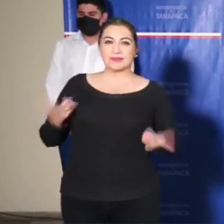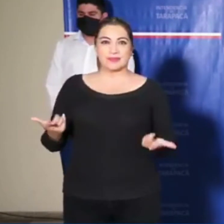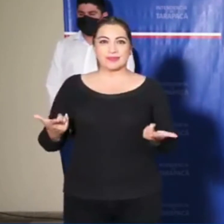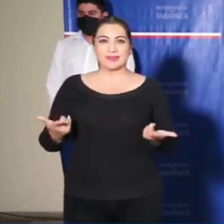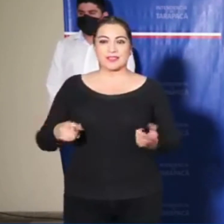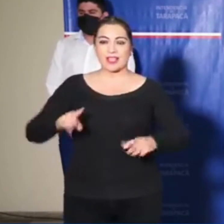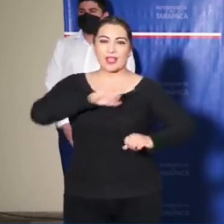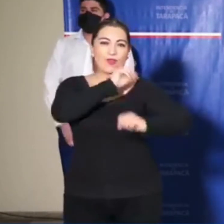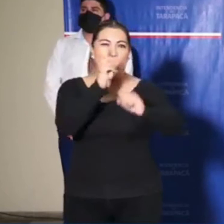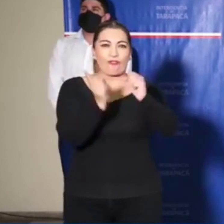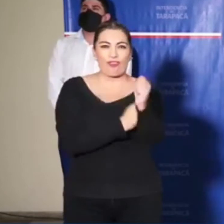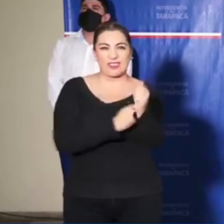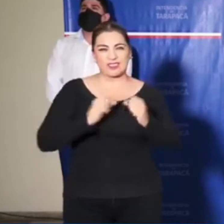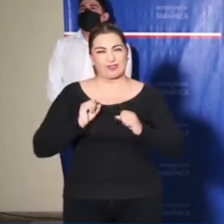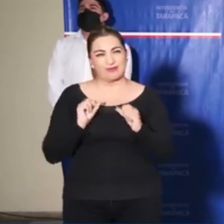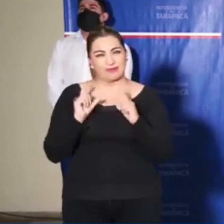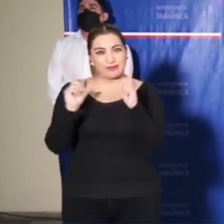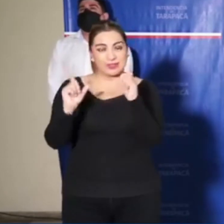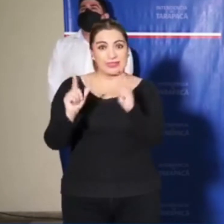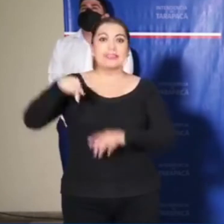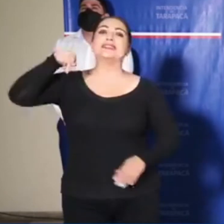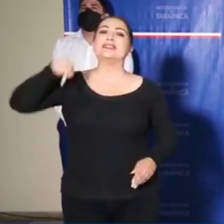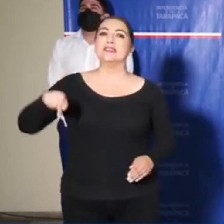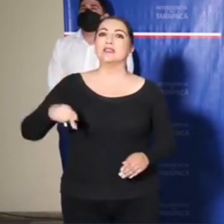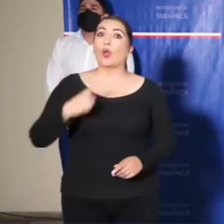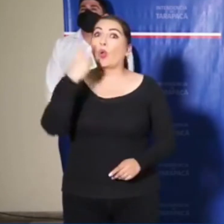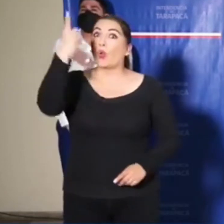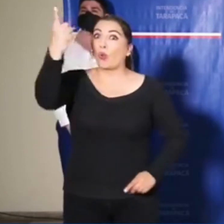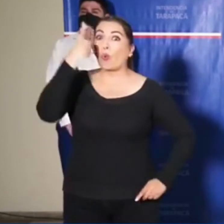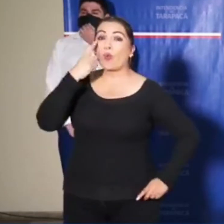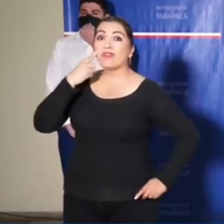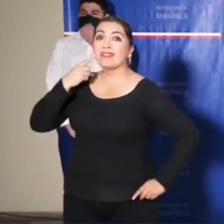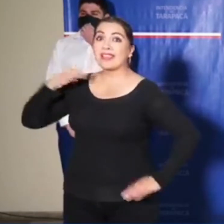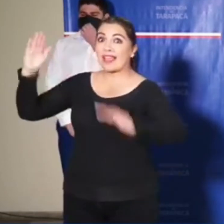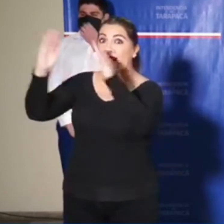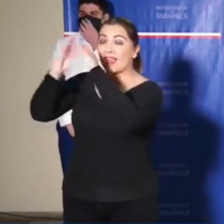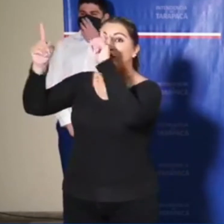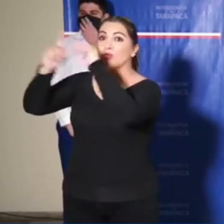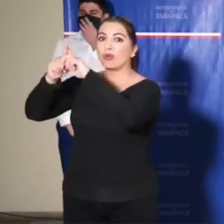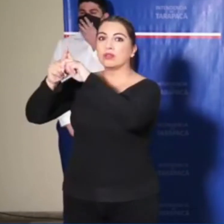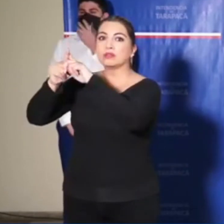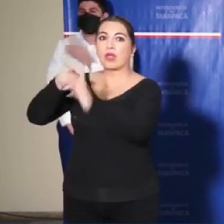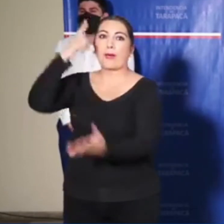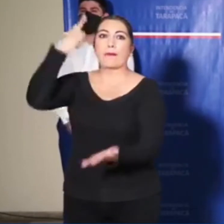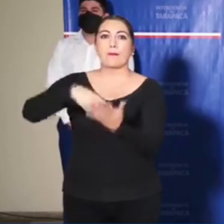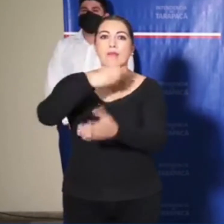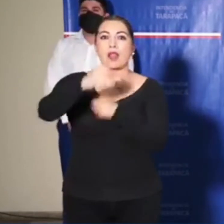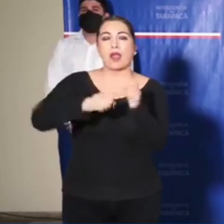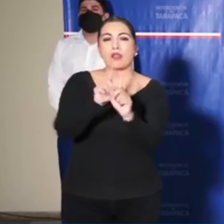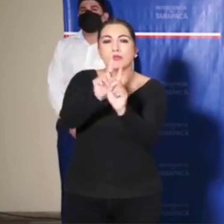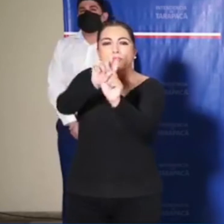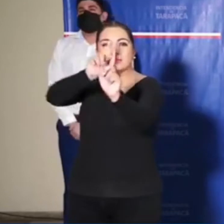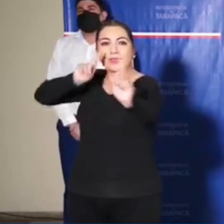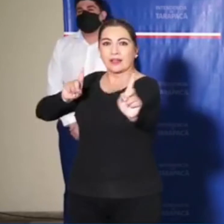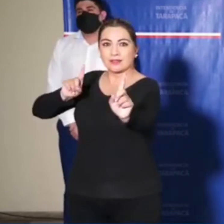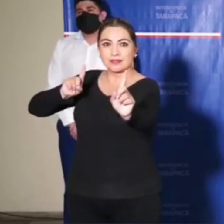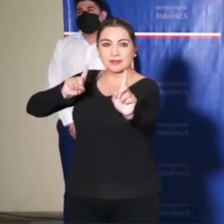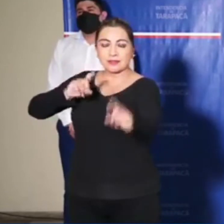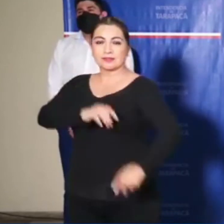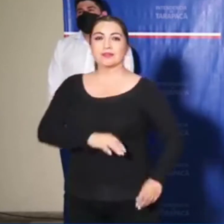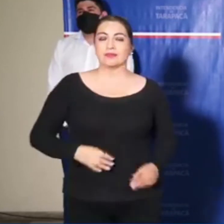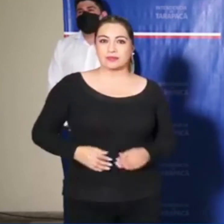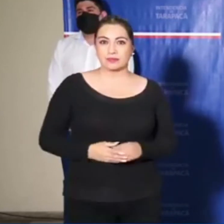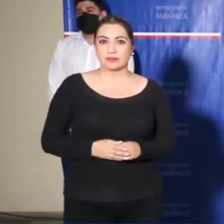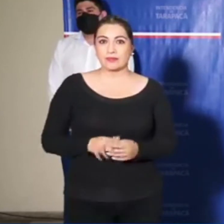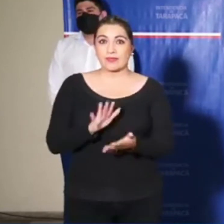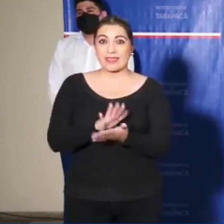sus fuerzas en aumento. Más vale estar un día en tus atrios que mil fuera de ellos».